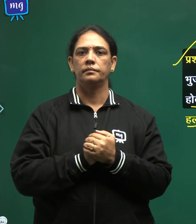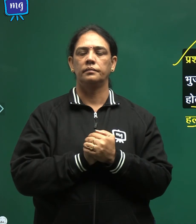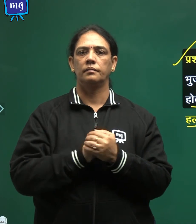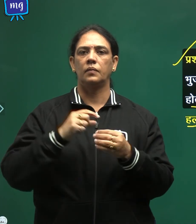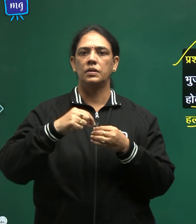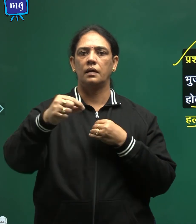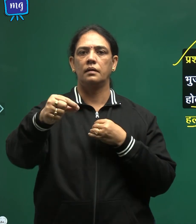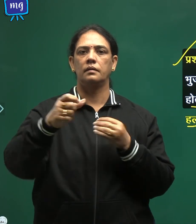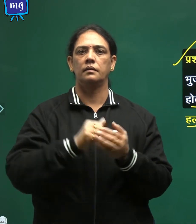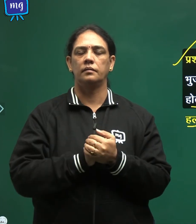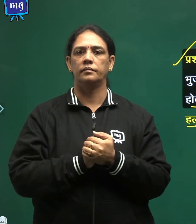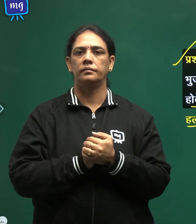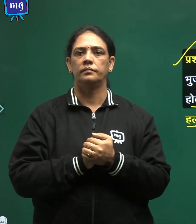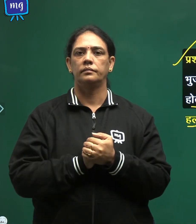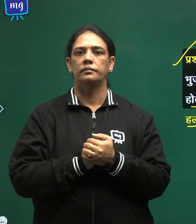भुजा